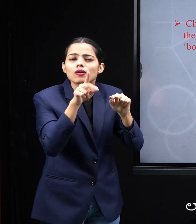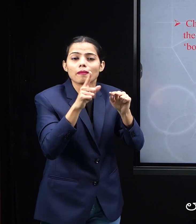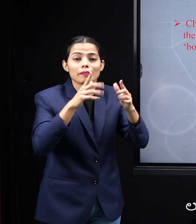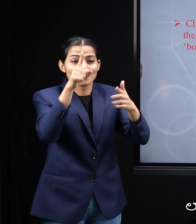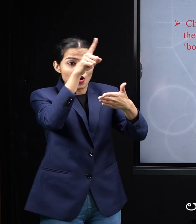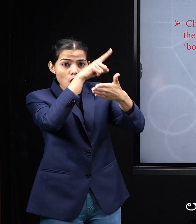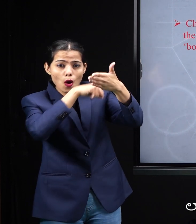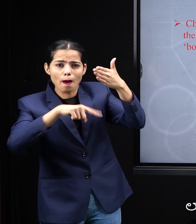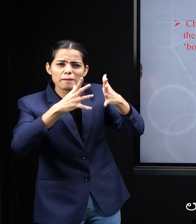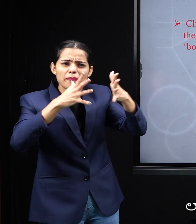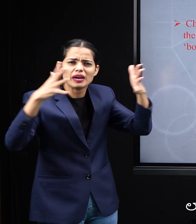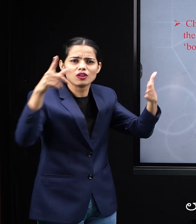అర్థం విల్లు.